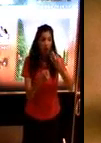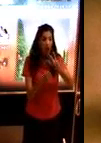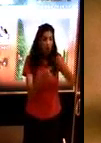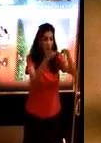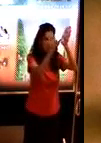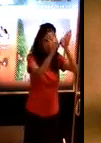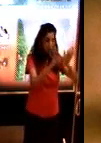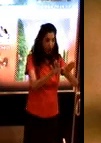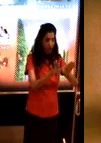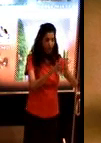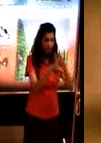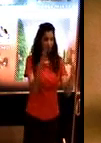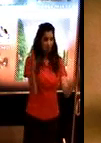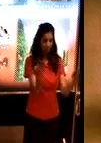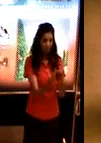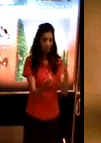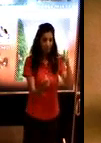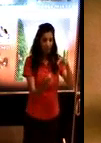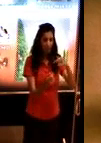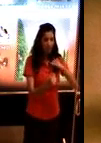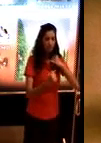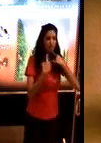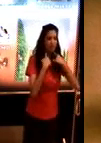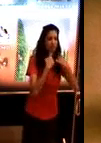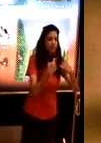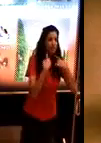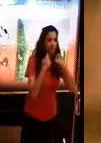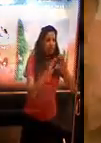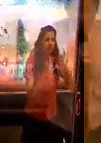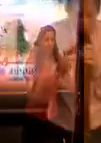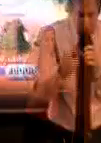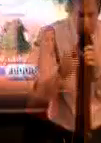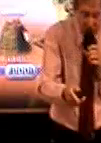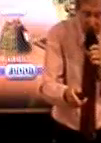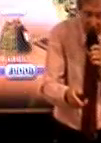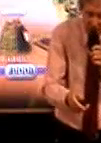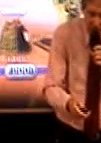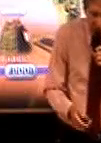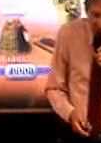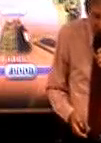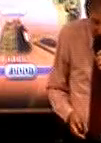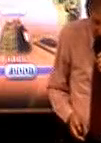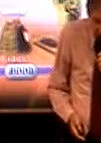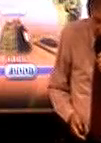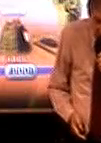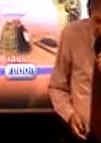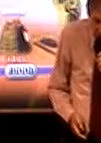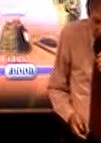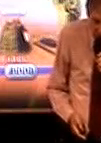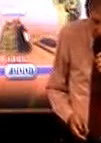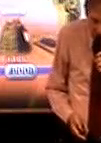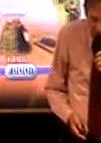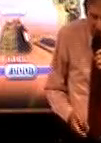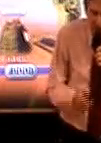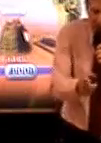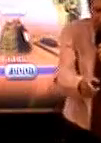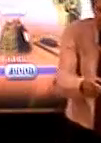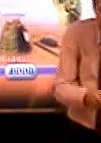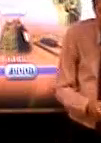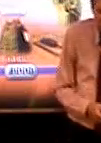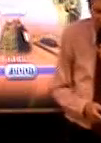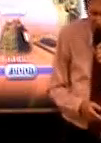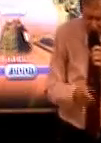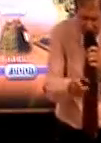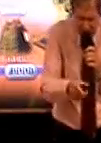ángeles a quienes se les había dado el poder de hacer daño a la tierra. Y habla de las plagas finales que van a caer sobre el mundo inclusive. Y miren el